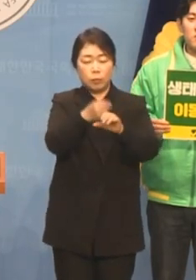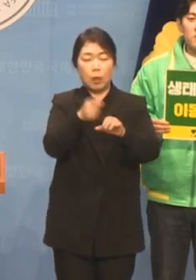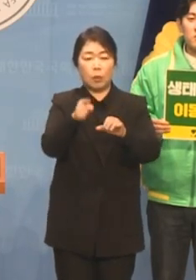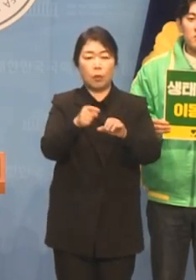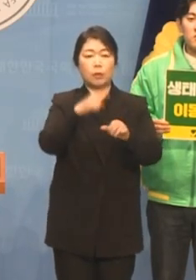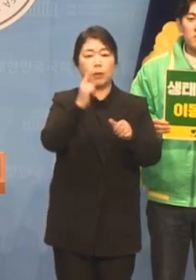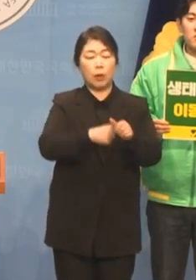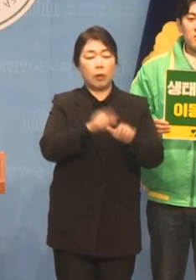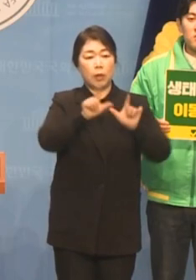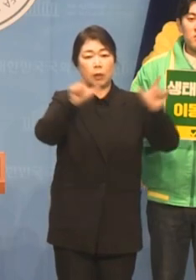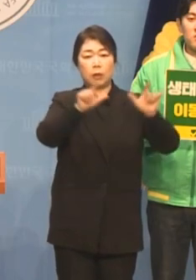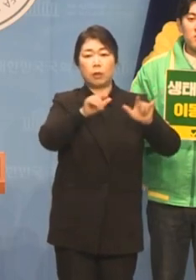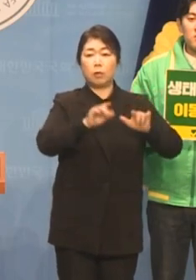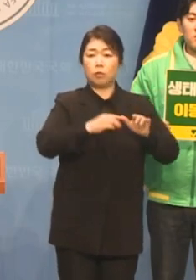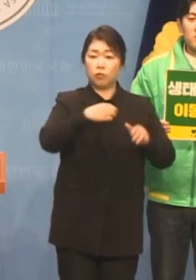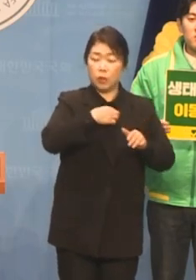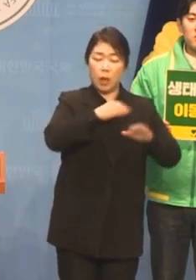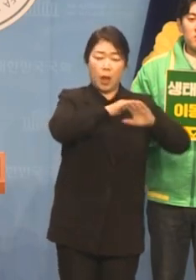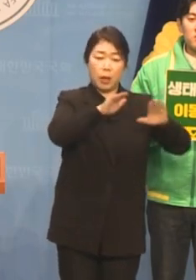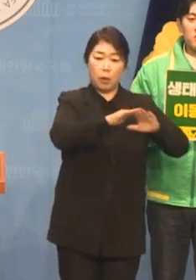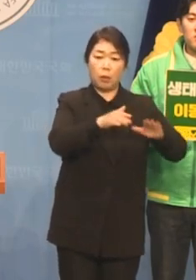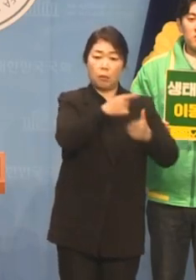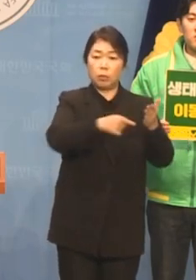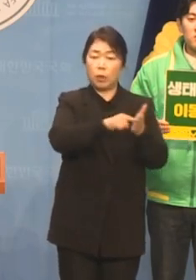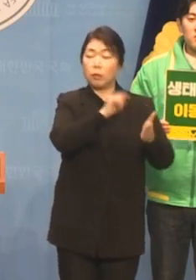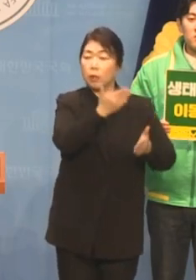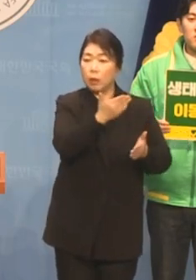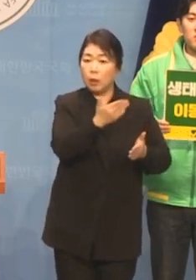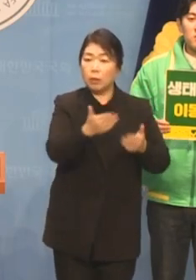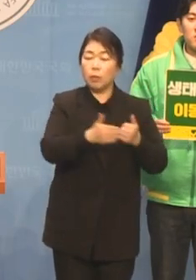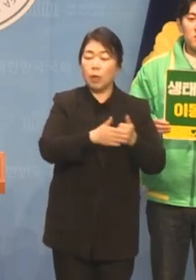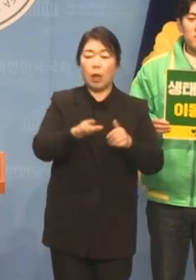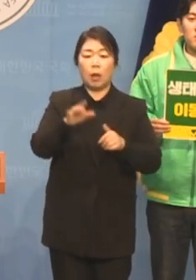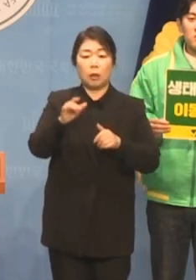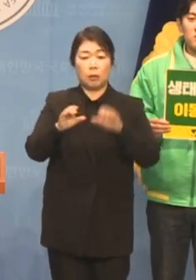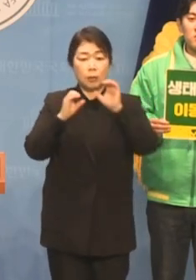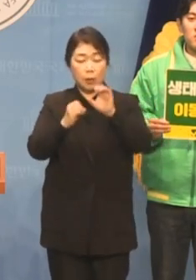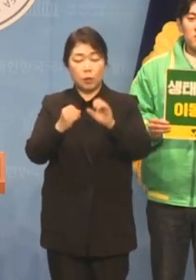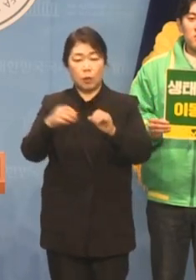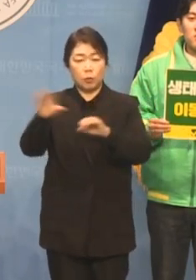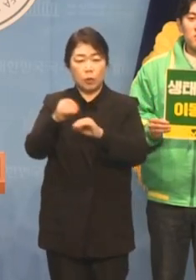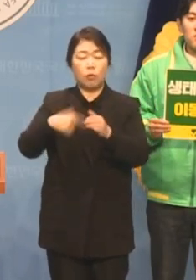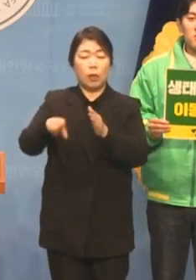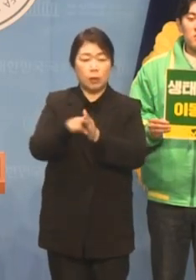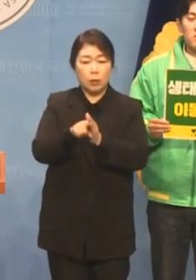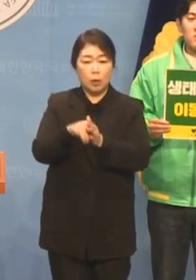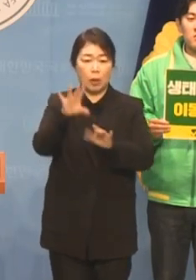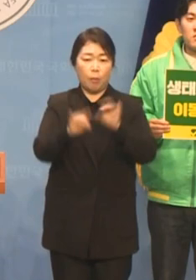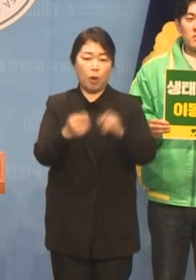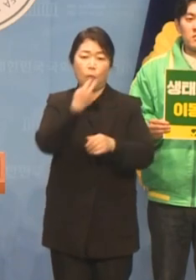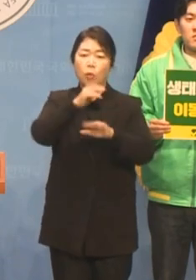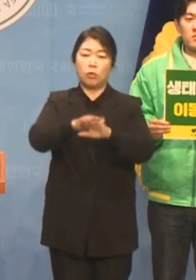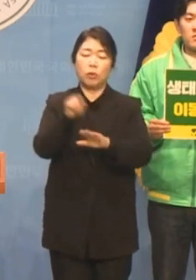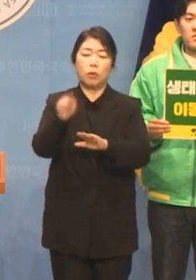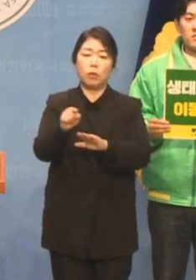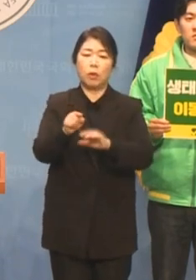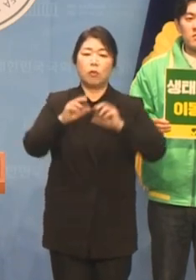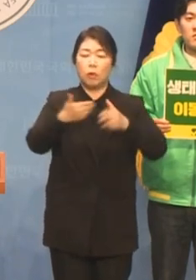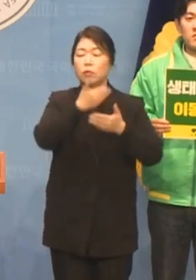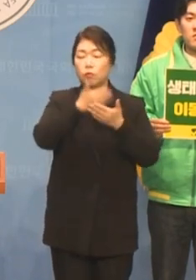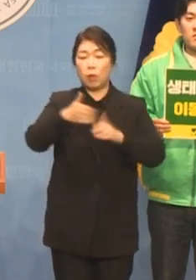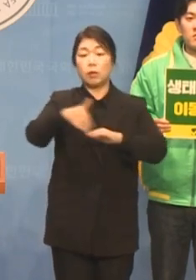것이며 탄소 흡수원 있 갯벌에 대한 보정과 보급은 복원은 이미 국가의 주요 전략으로 추진되고